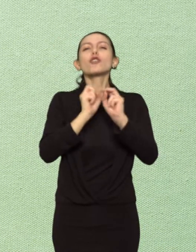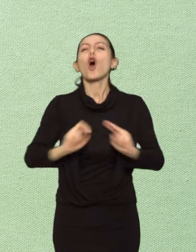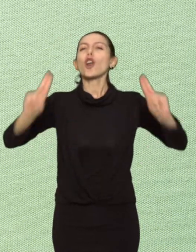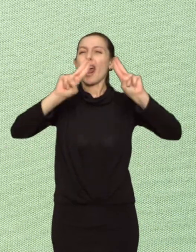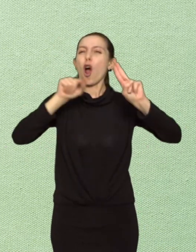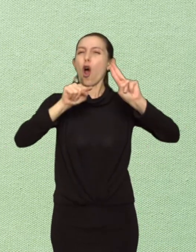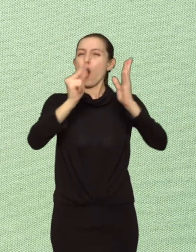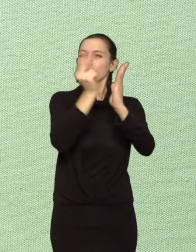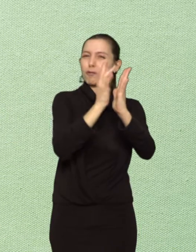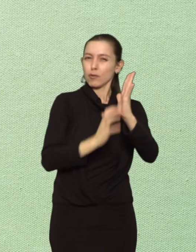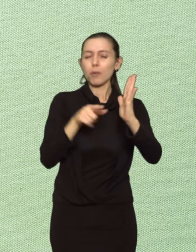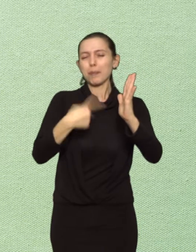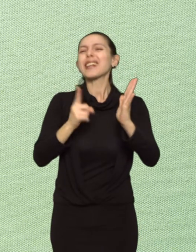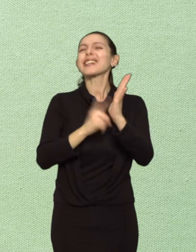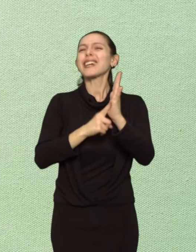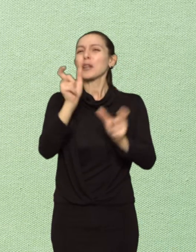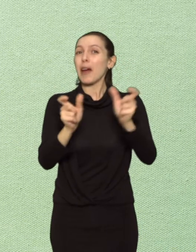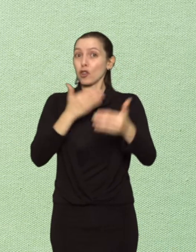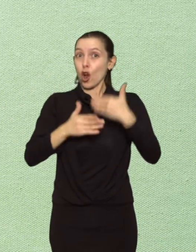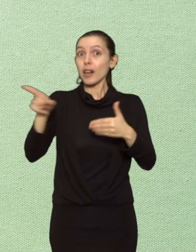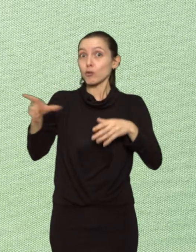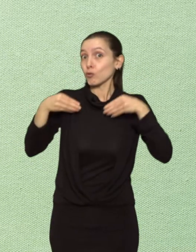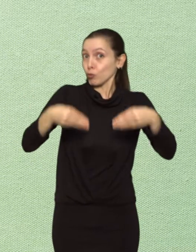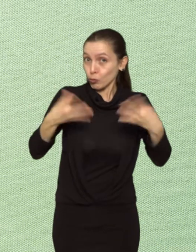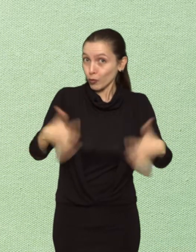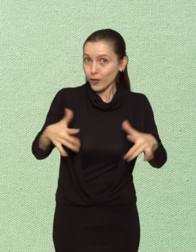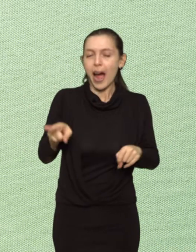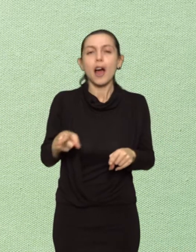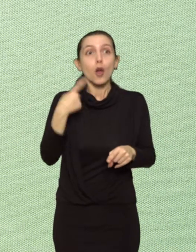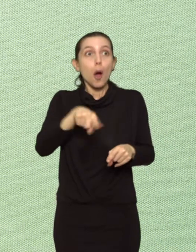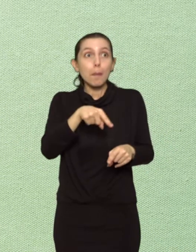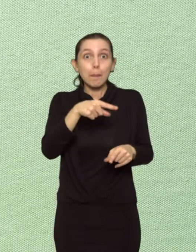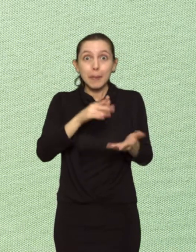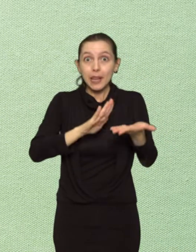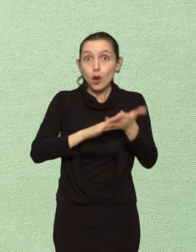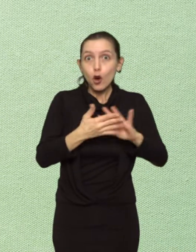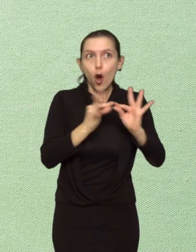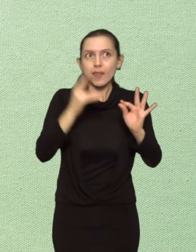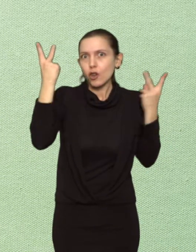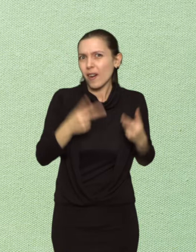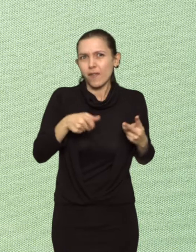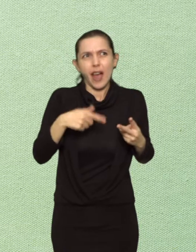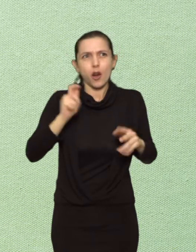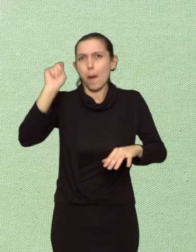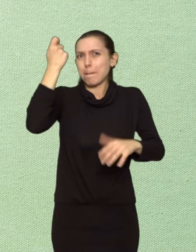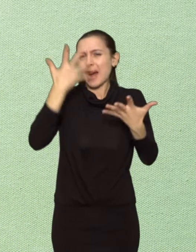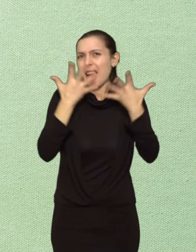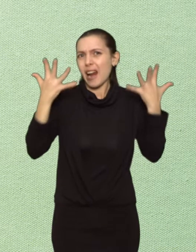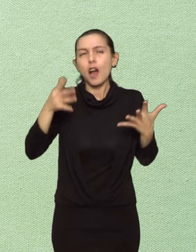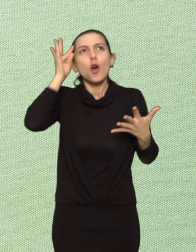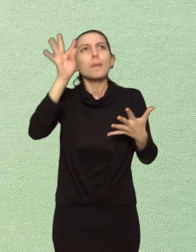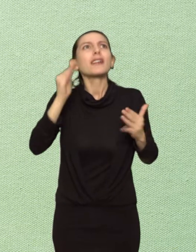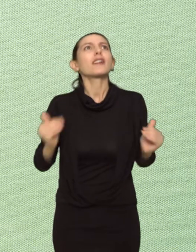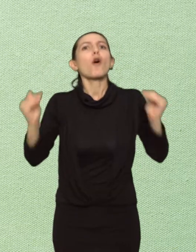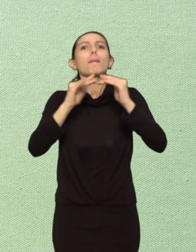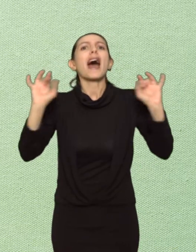sui diritti delle persone con disabilità, un grosso traguardo per quanto riguarda l'affermazione del diritto alle pari opportunità.